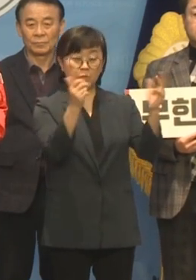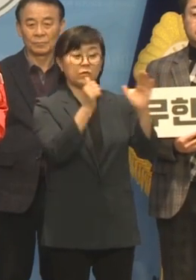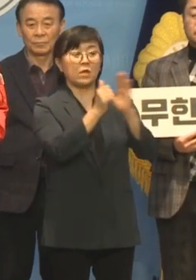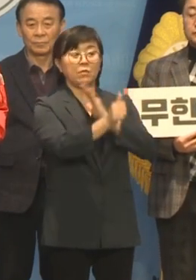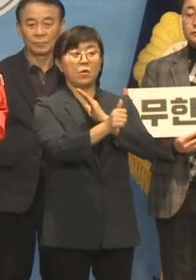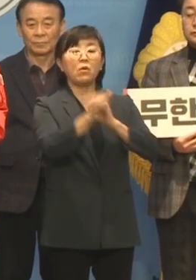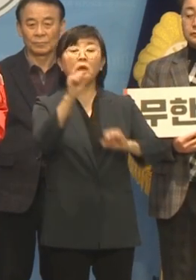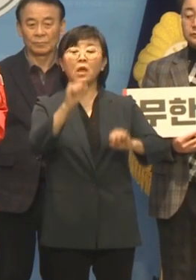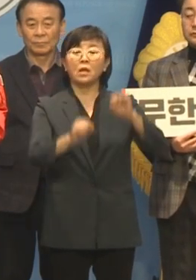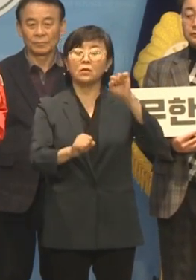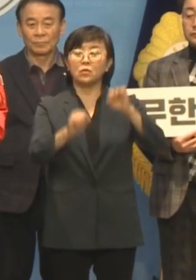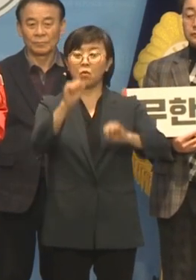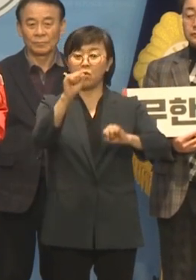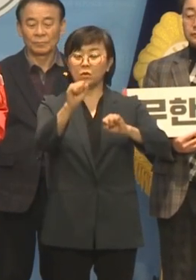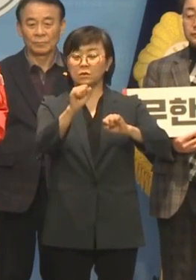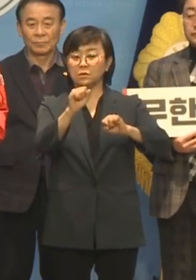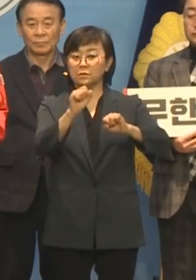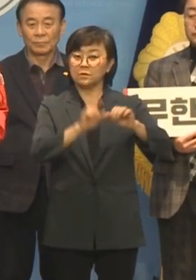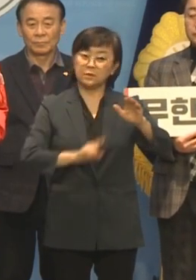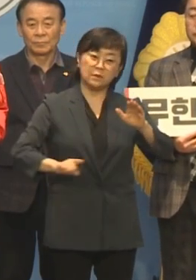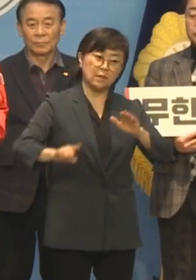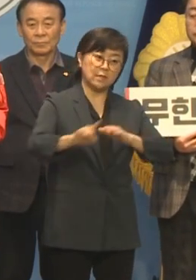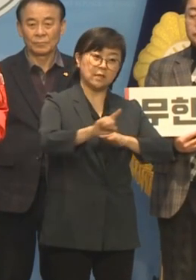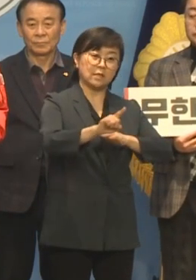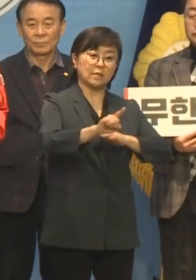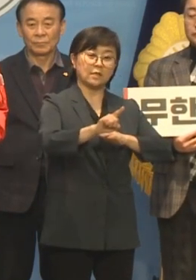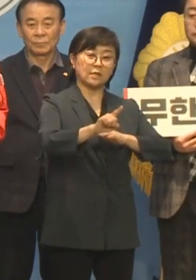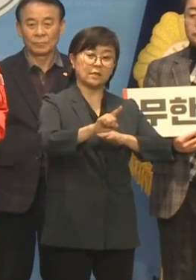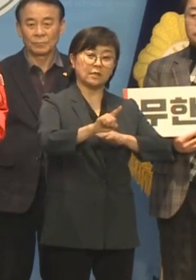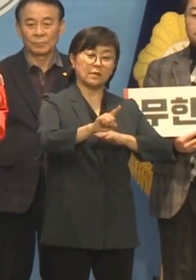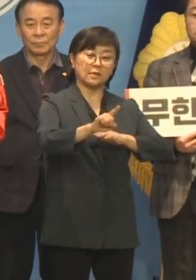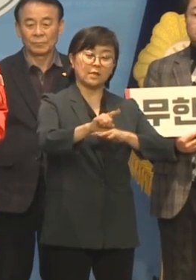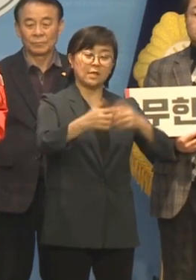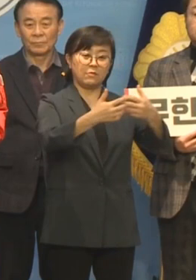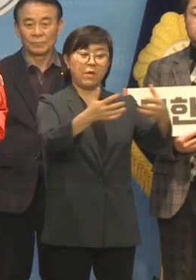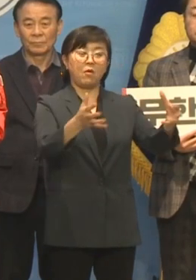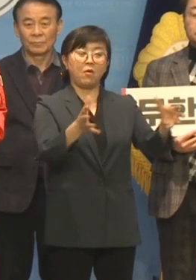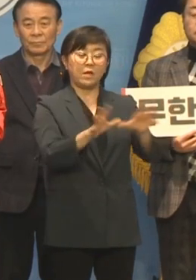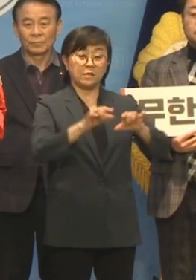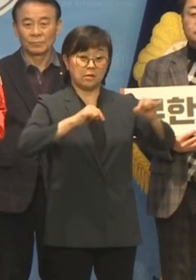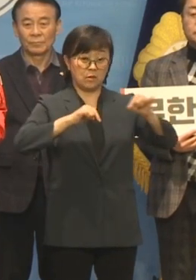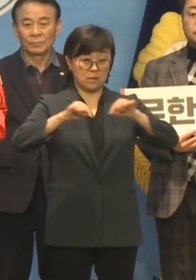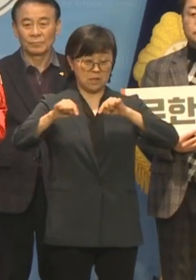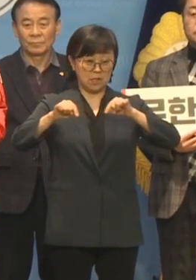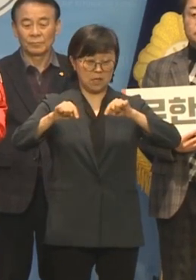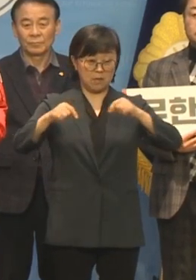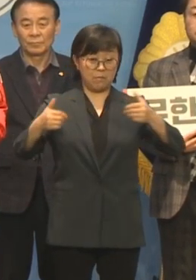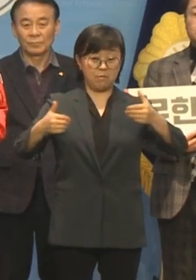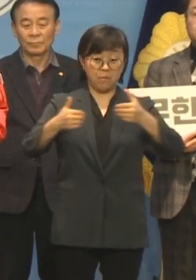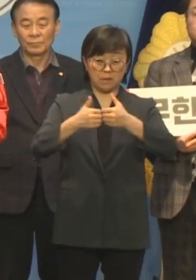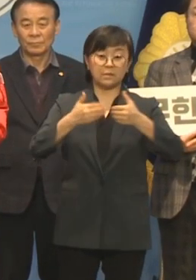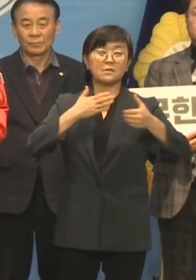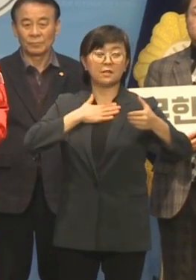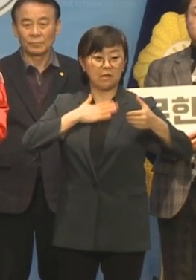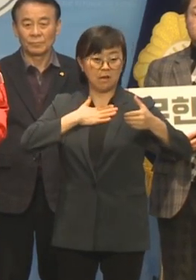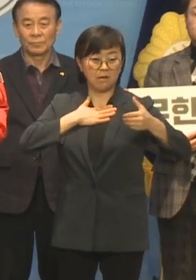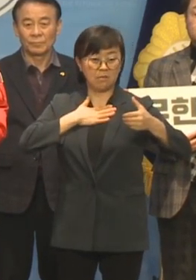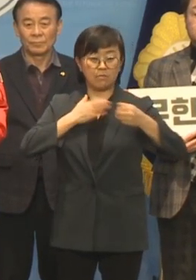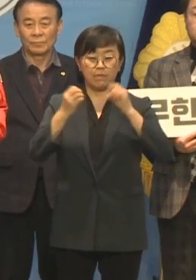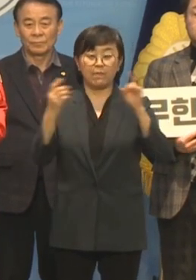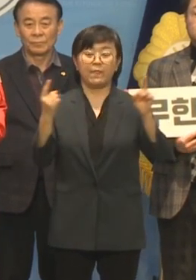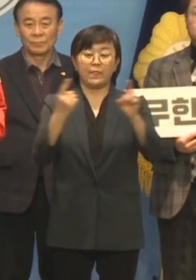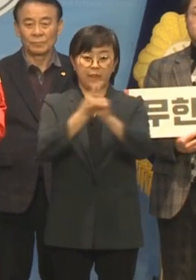대표의 행동대장의 패거리 정치에 맞서서 장진영이 혁신 정치로